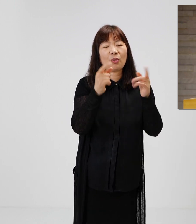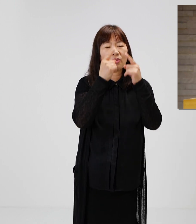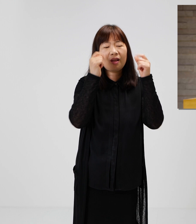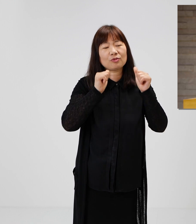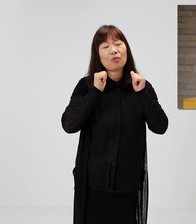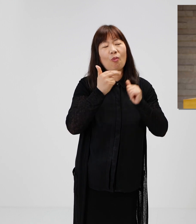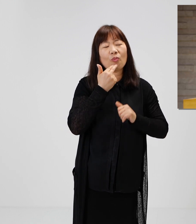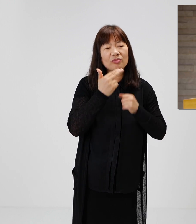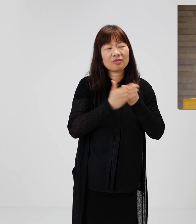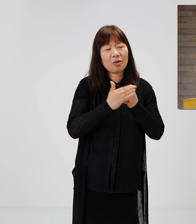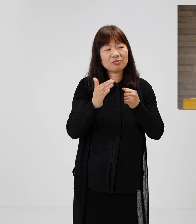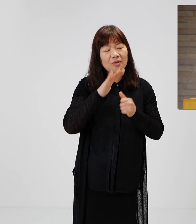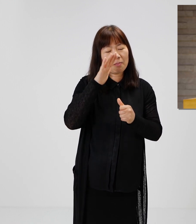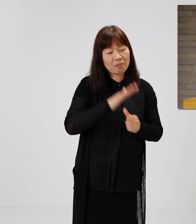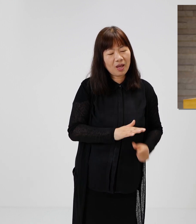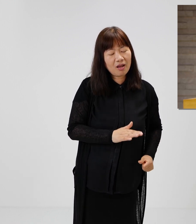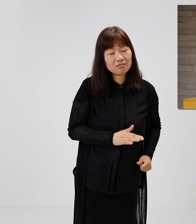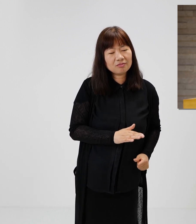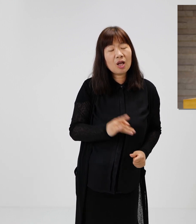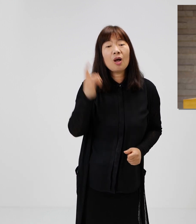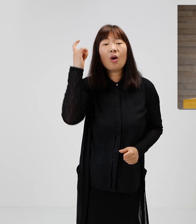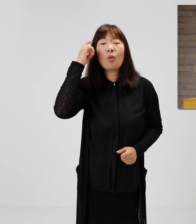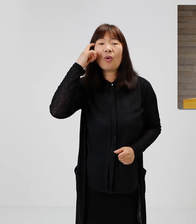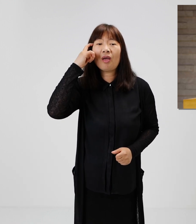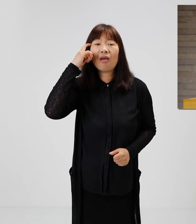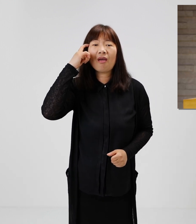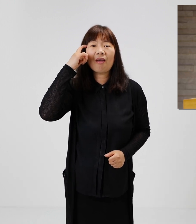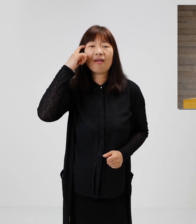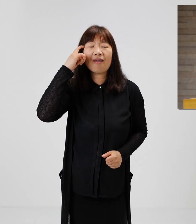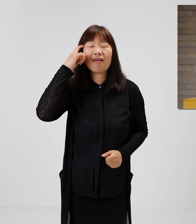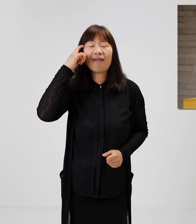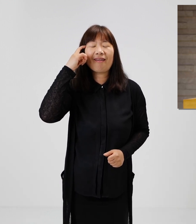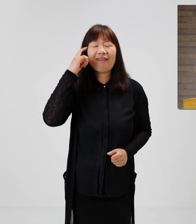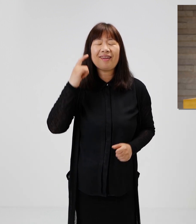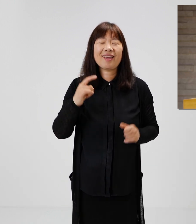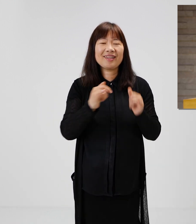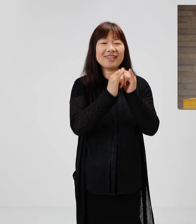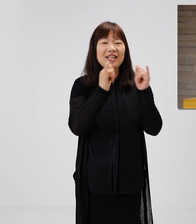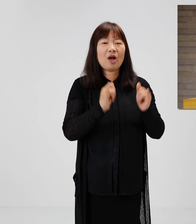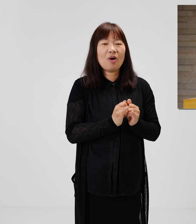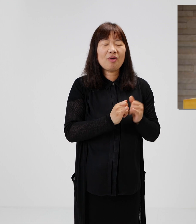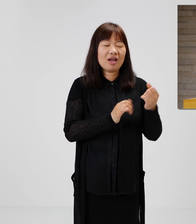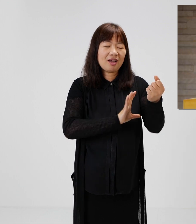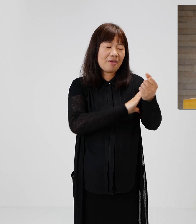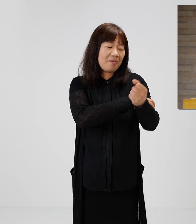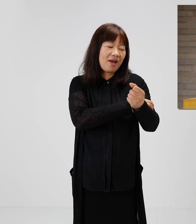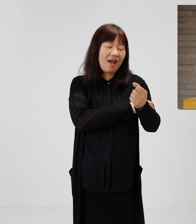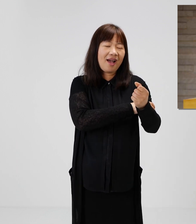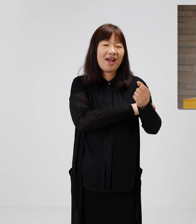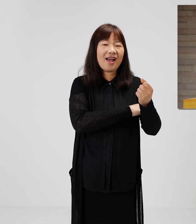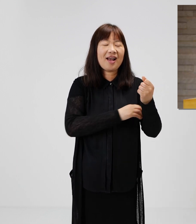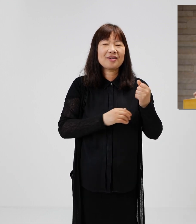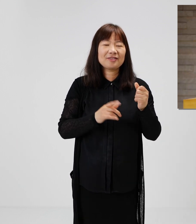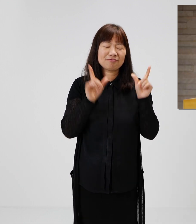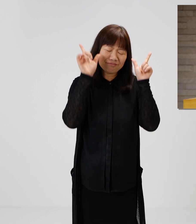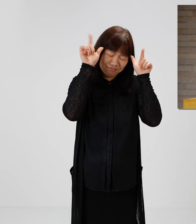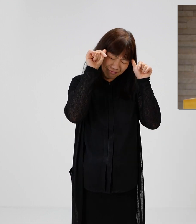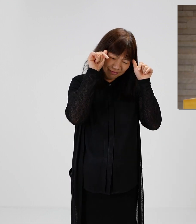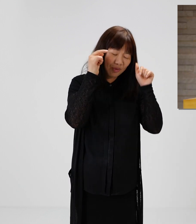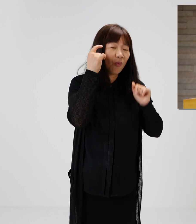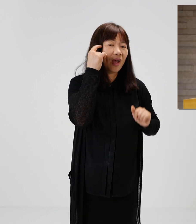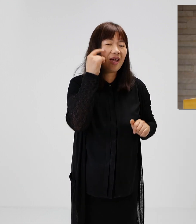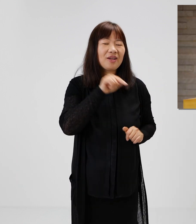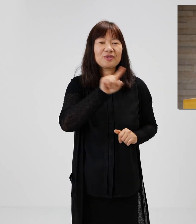거야. 왜 세상의 백그라운드에 기가 죽어요? 이걸 아시고 이걸 믿으셔야